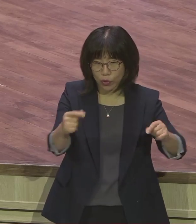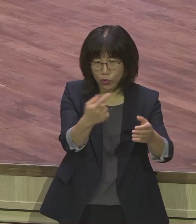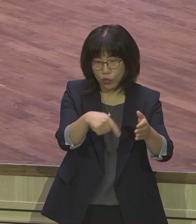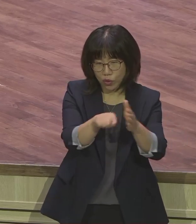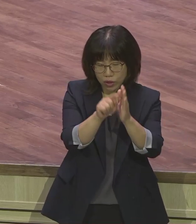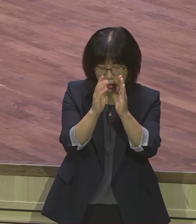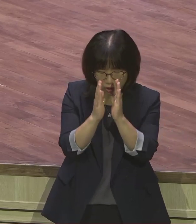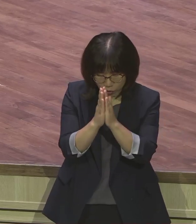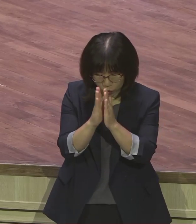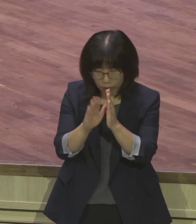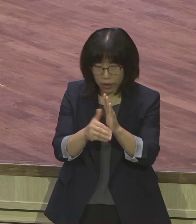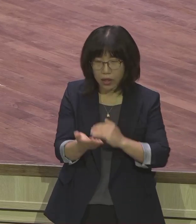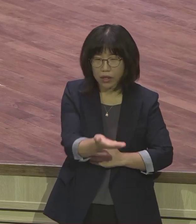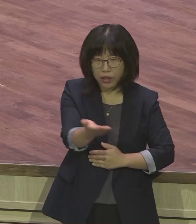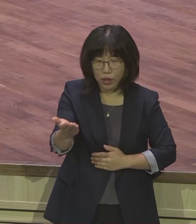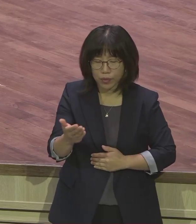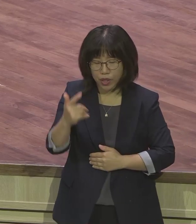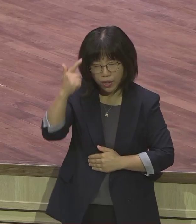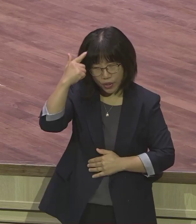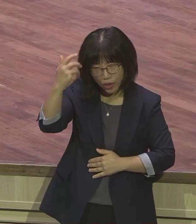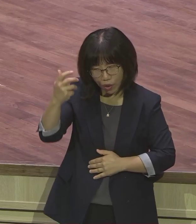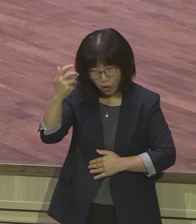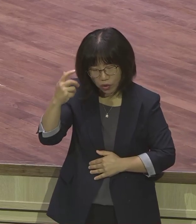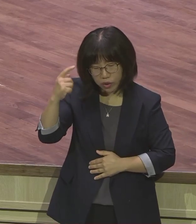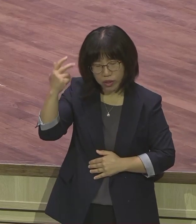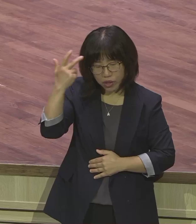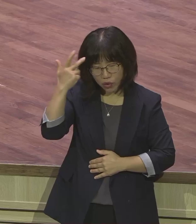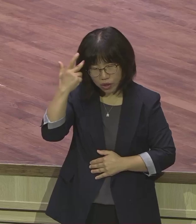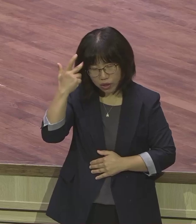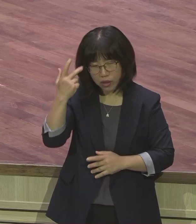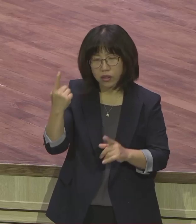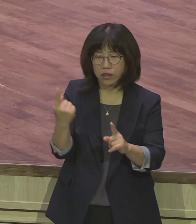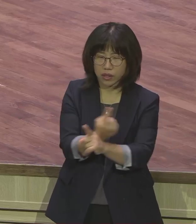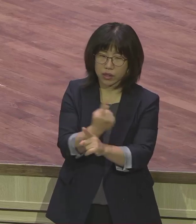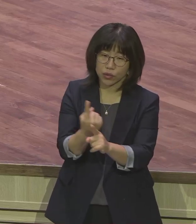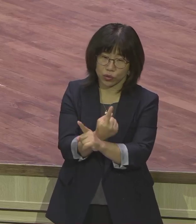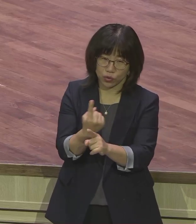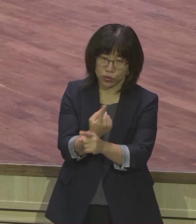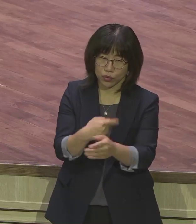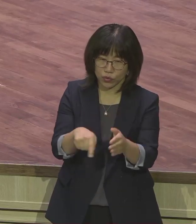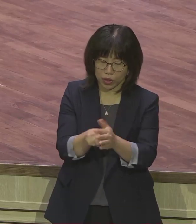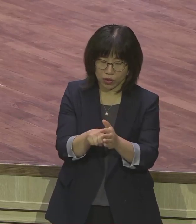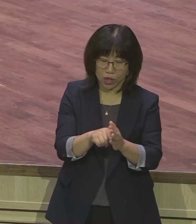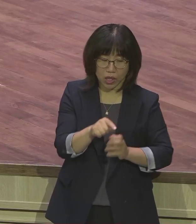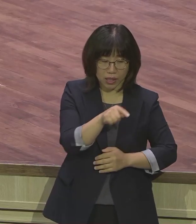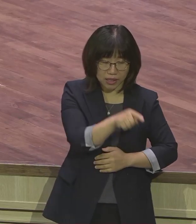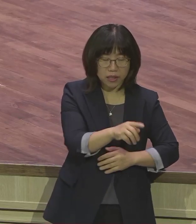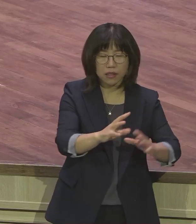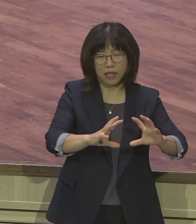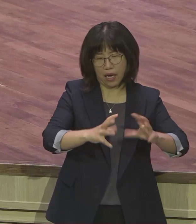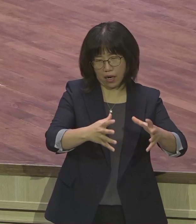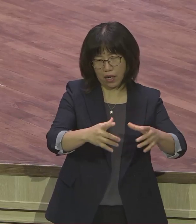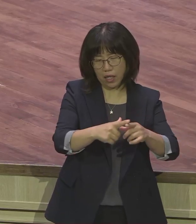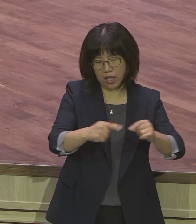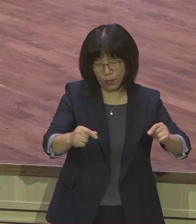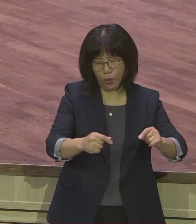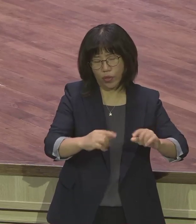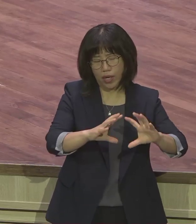영적 치유 정신치유 정말로 이 나라가 치유받아야죠.